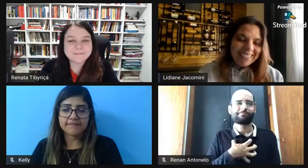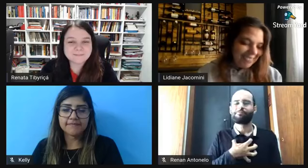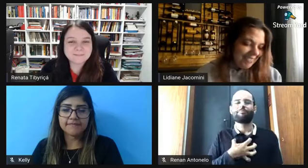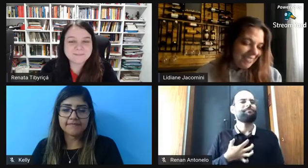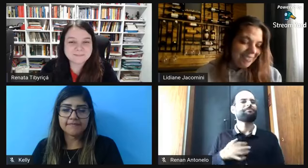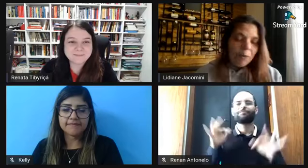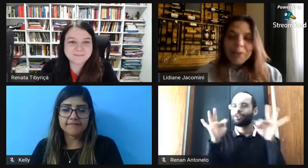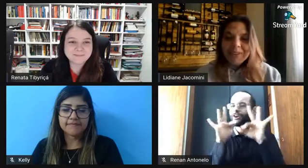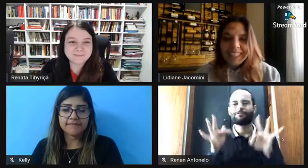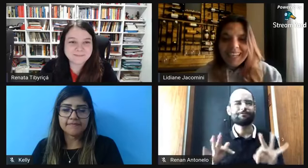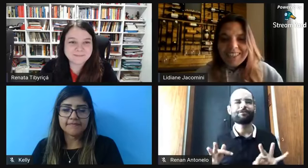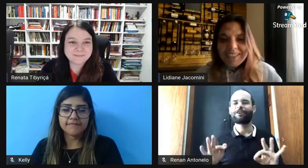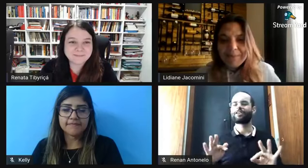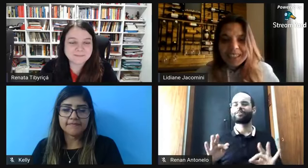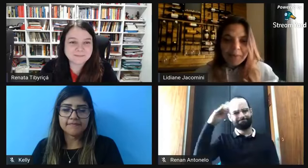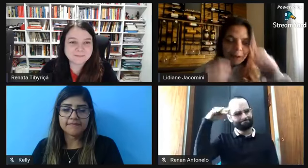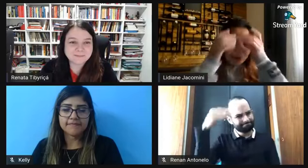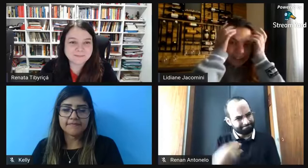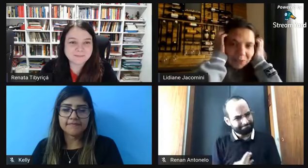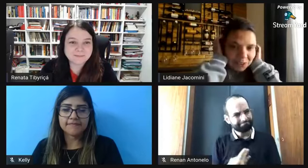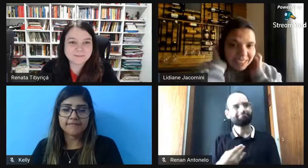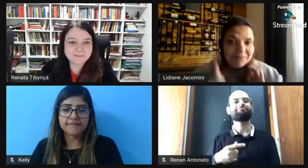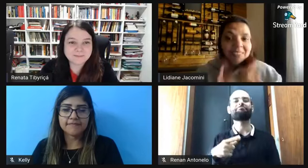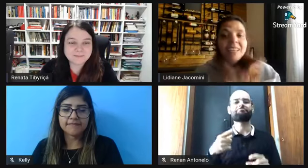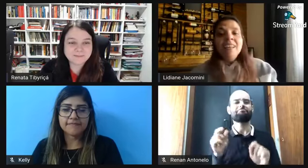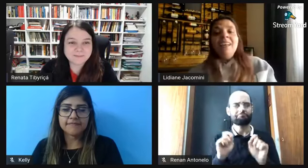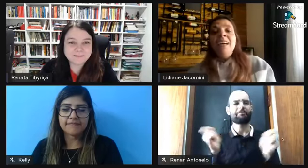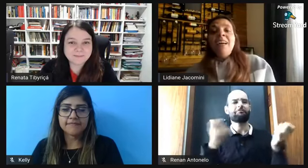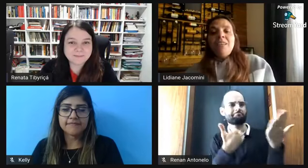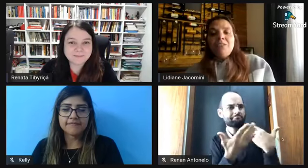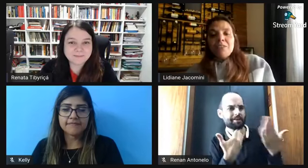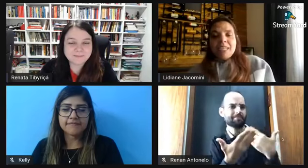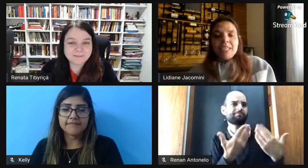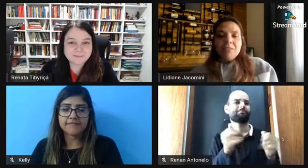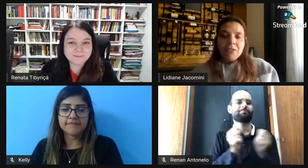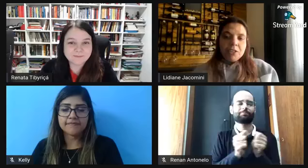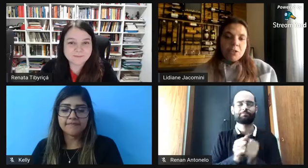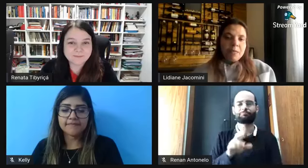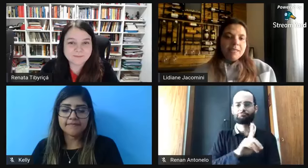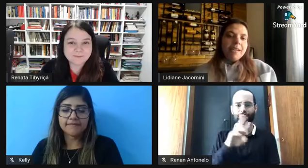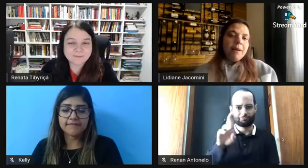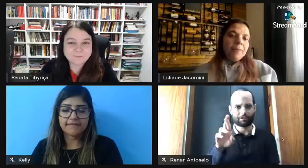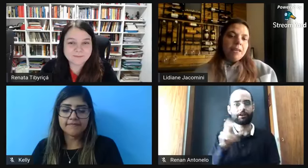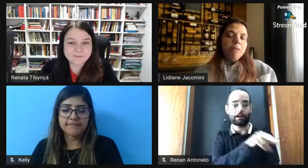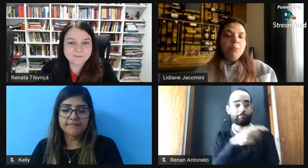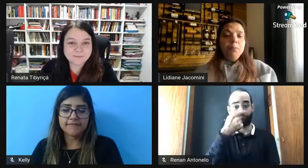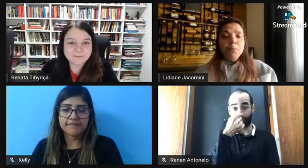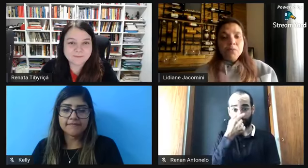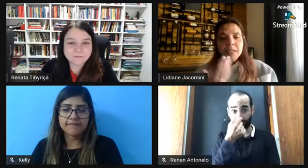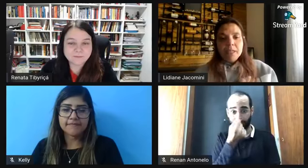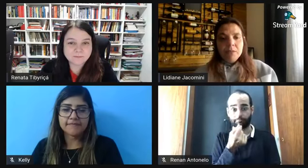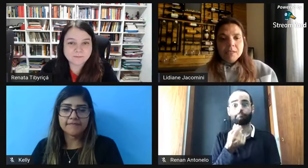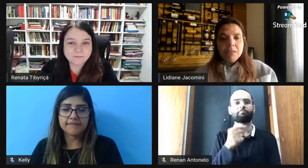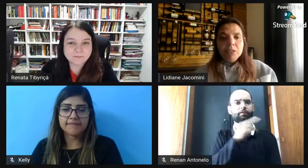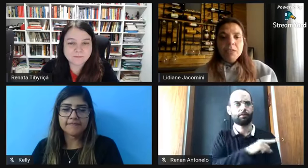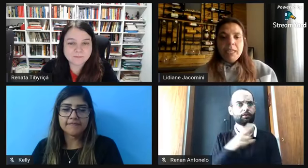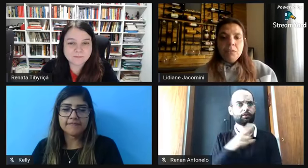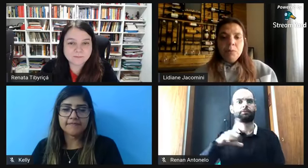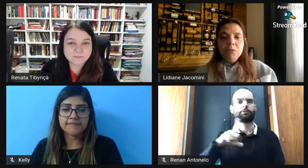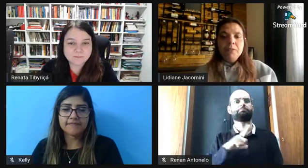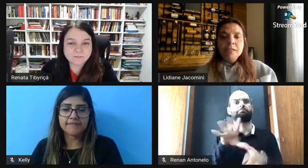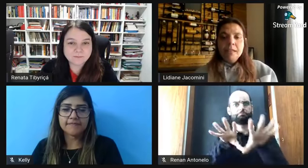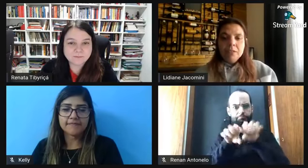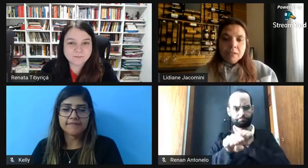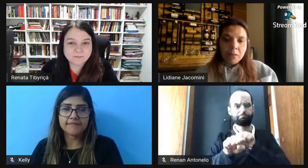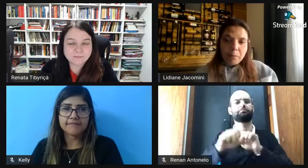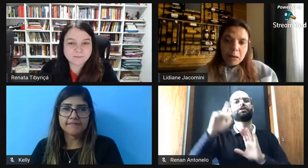lisonjeada, com a oportunidade de bater um papo com a doutora. A doutora Renata Flores Tibiriçá, ela possui graduação em Direito